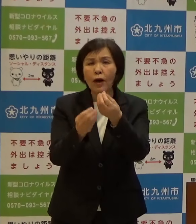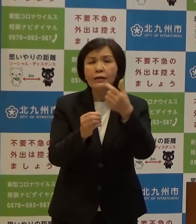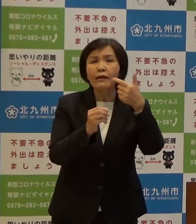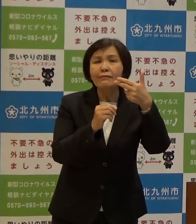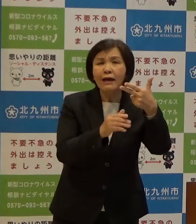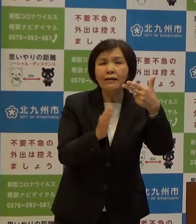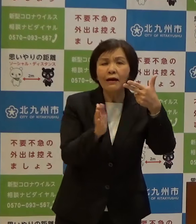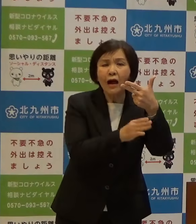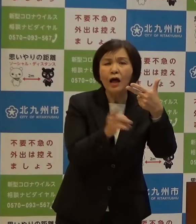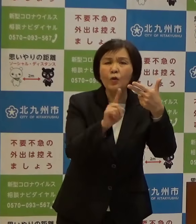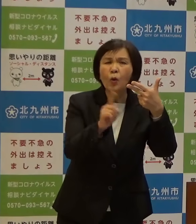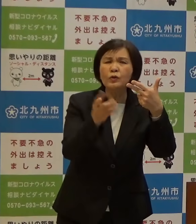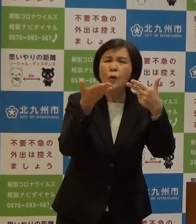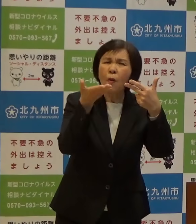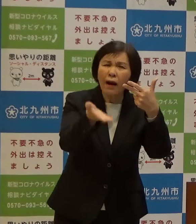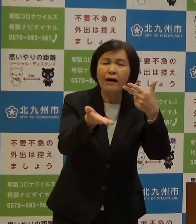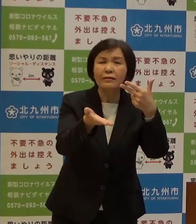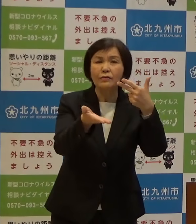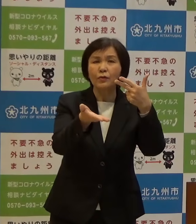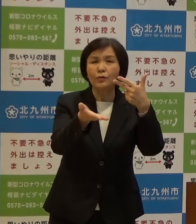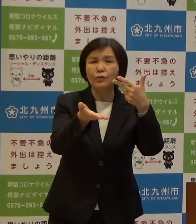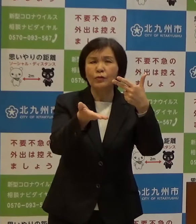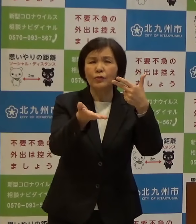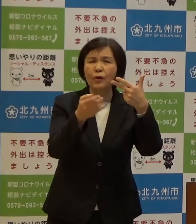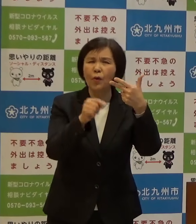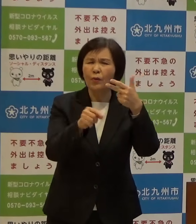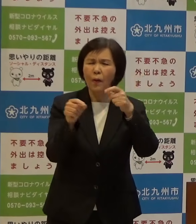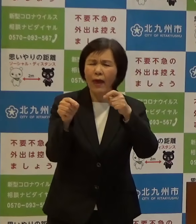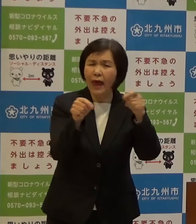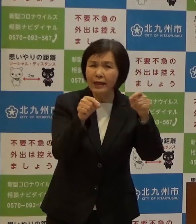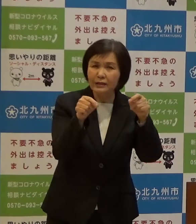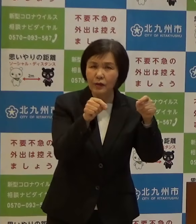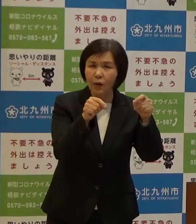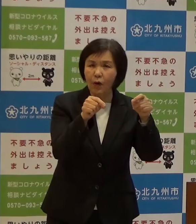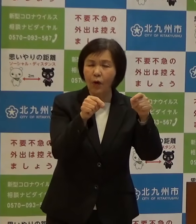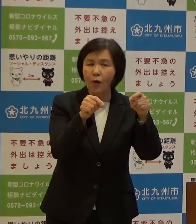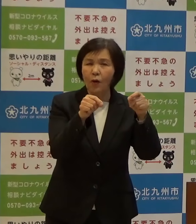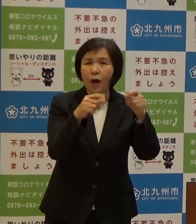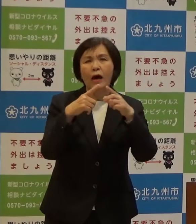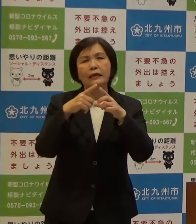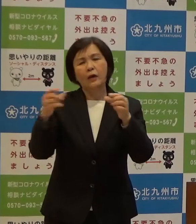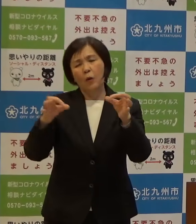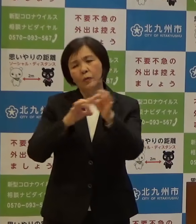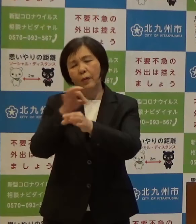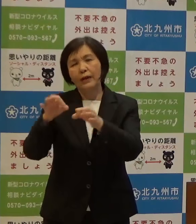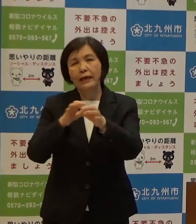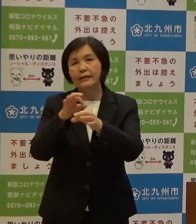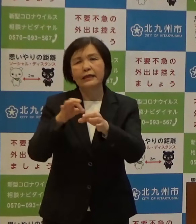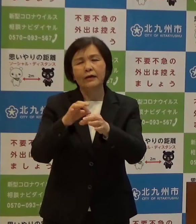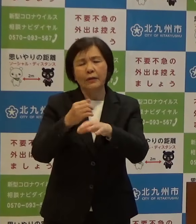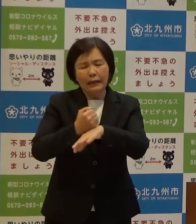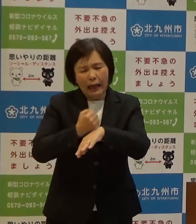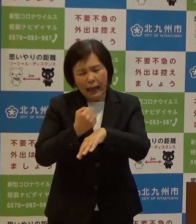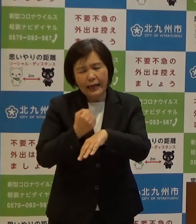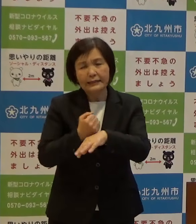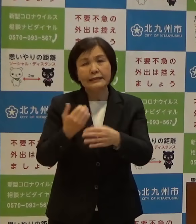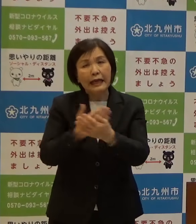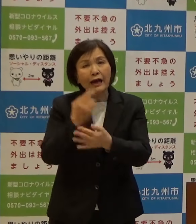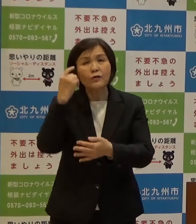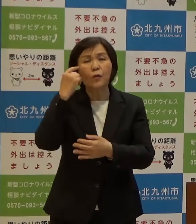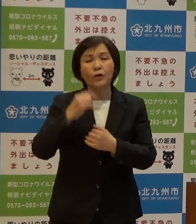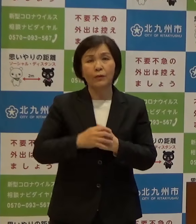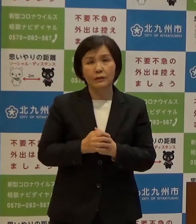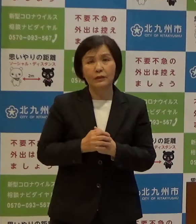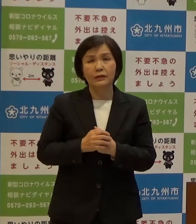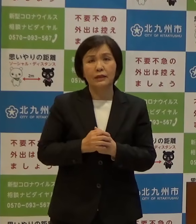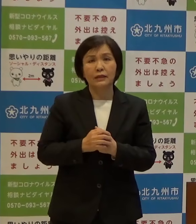でありまして、これまでの延長はですね、これはもうとてもでないけど地元経済は持たないと思うんですね。これだけのことを第二次補